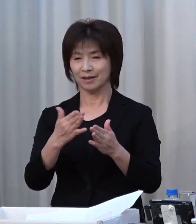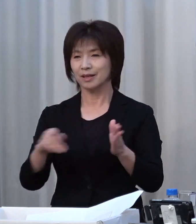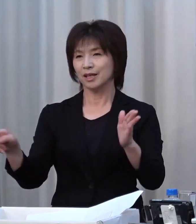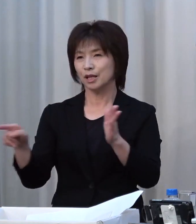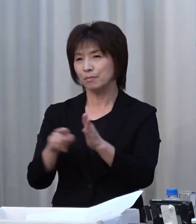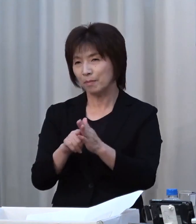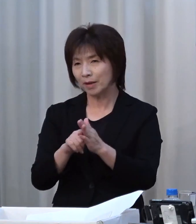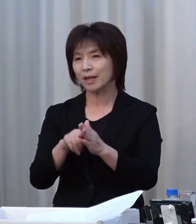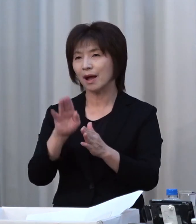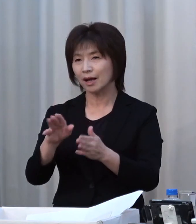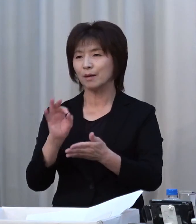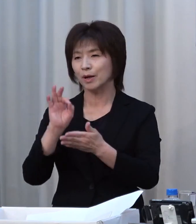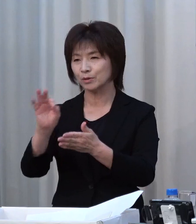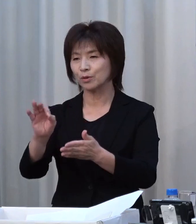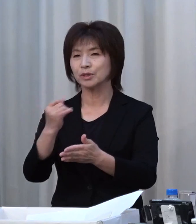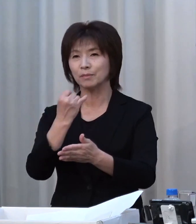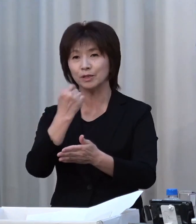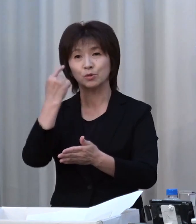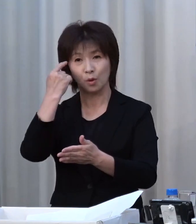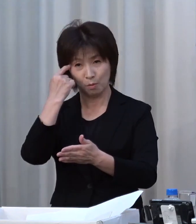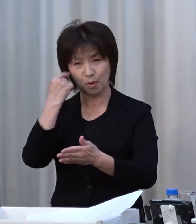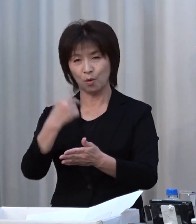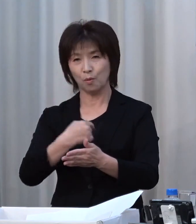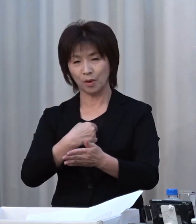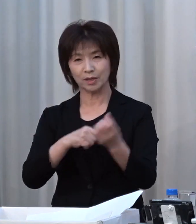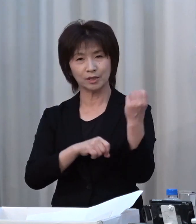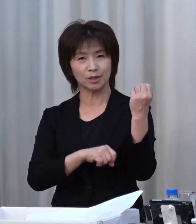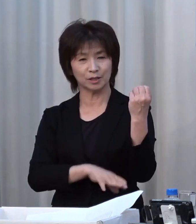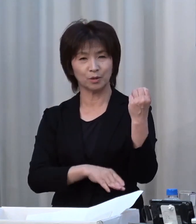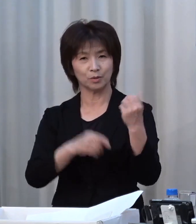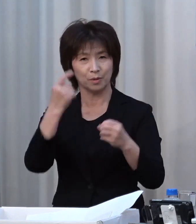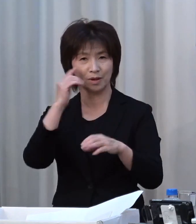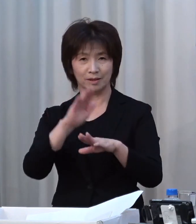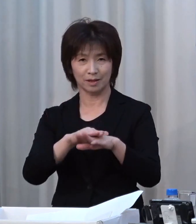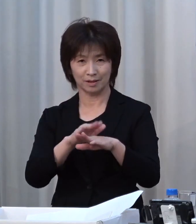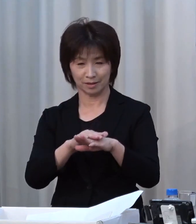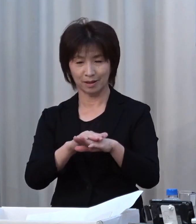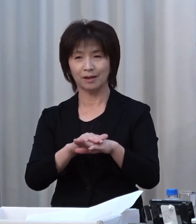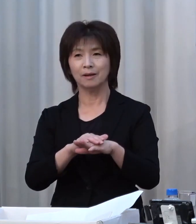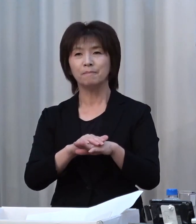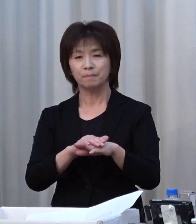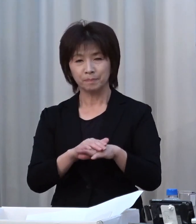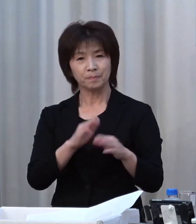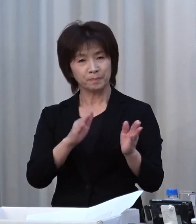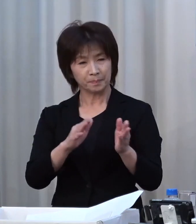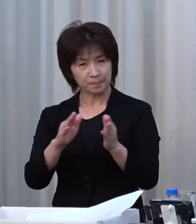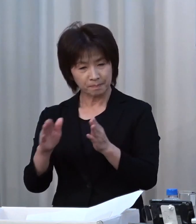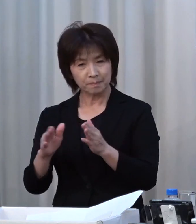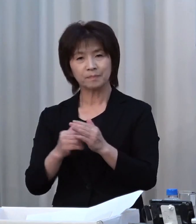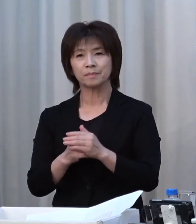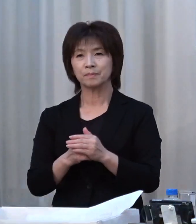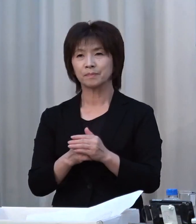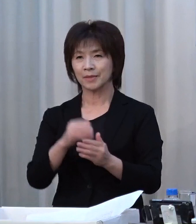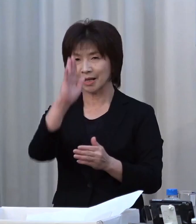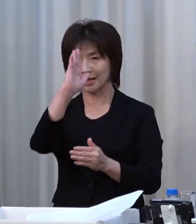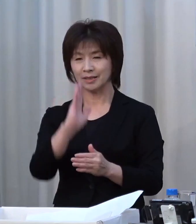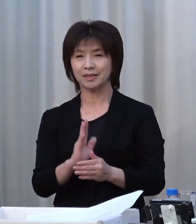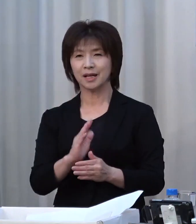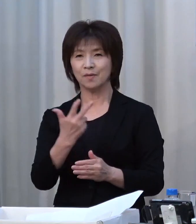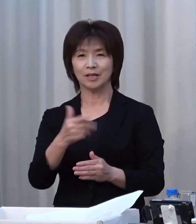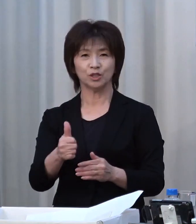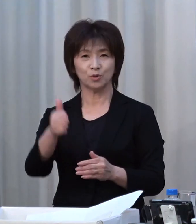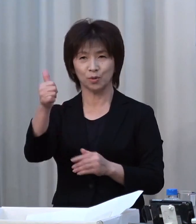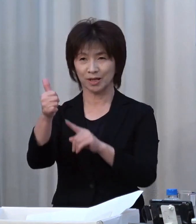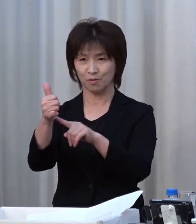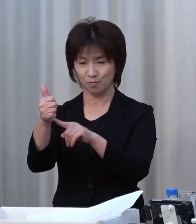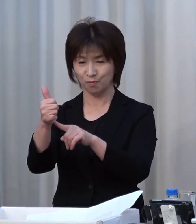は踏襲すればいいかなと思ったというのが私の基本の考えでございます。市川市長さん